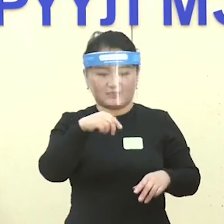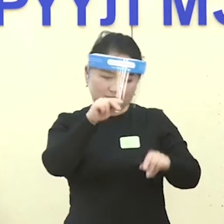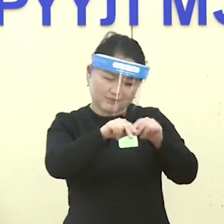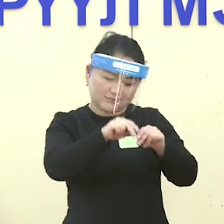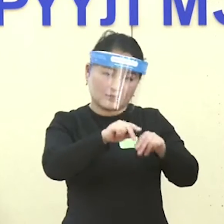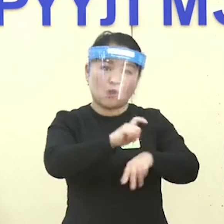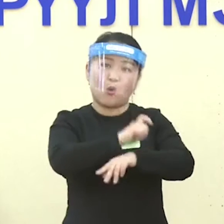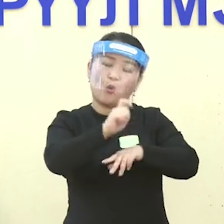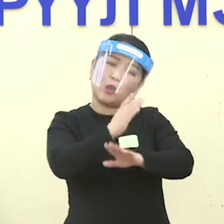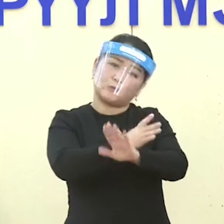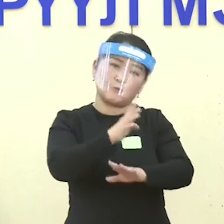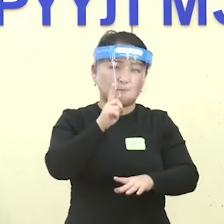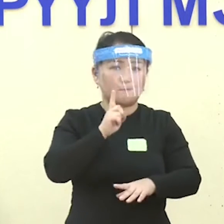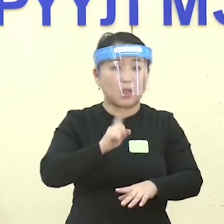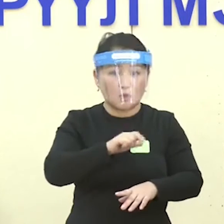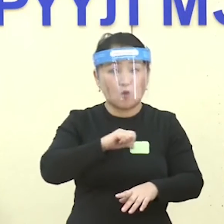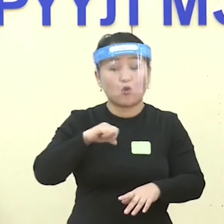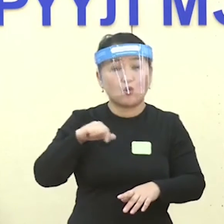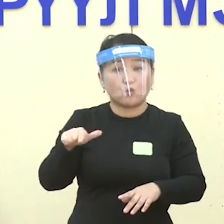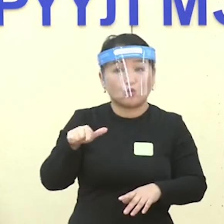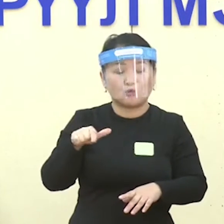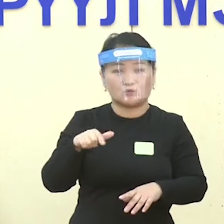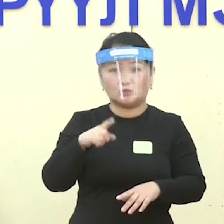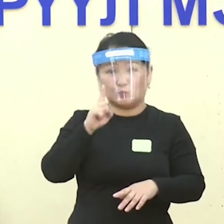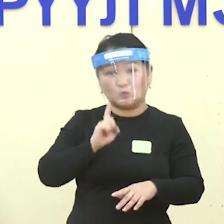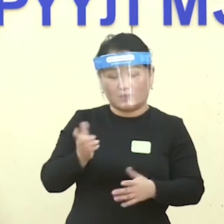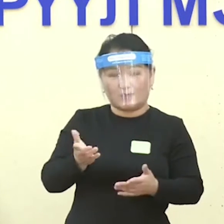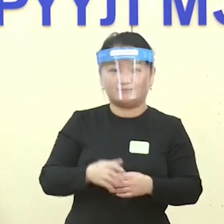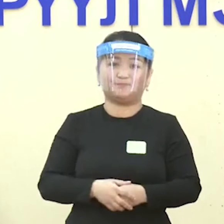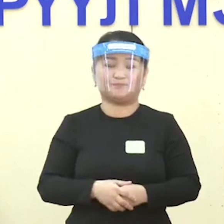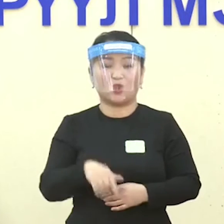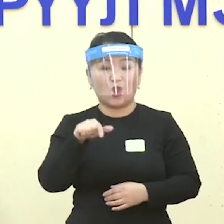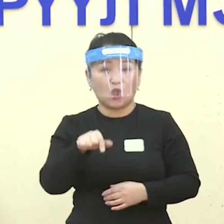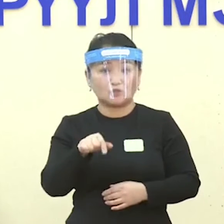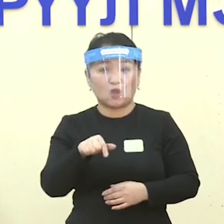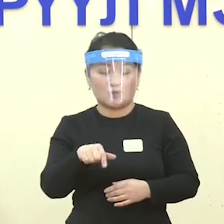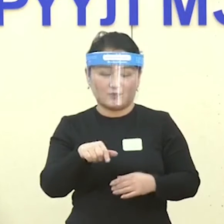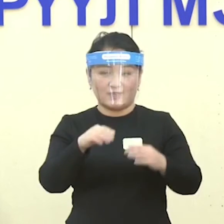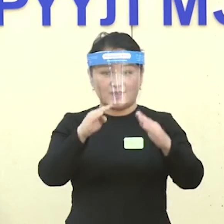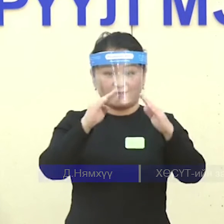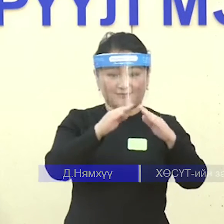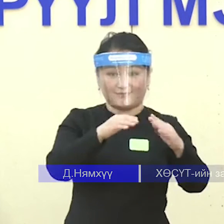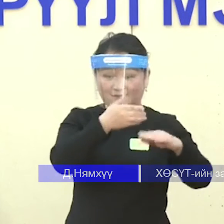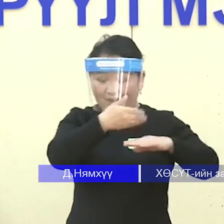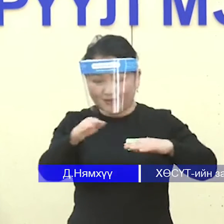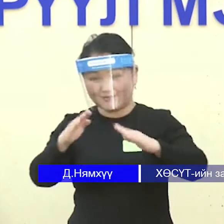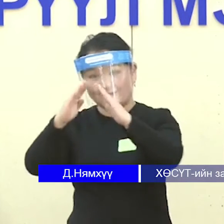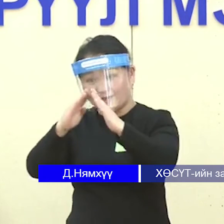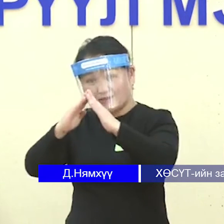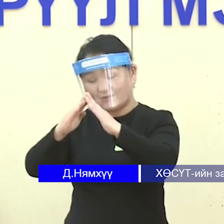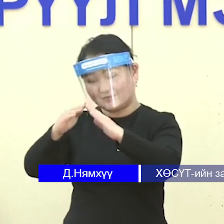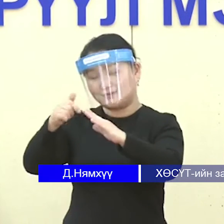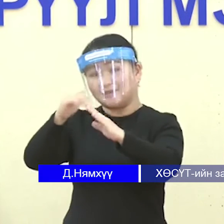хүсөвтээд байж хэнэлтэн байж хэнэгээч эдгээч гардааа. Ото гэрийн хэнэлтэн шэлчэн